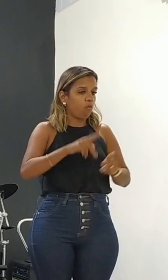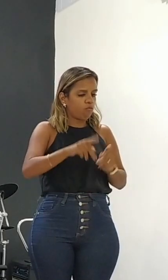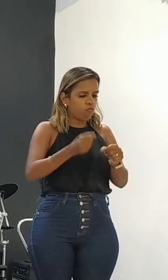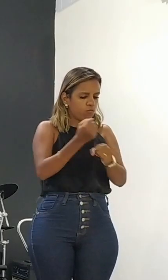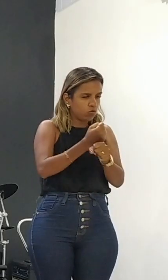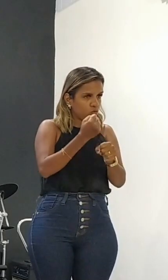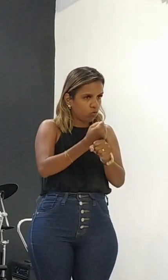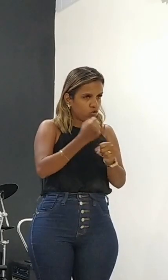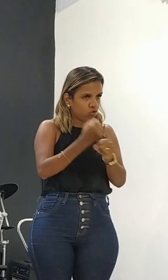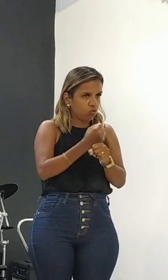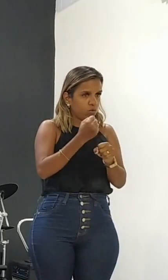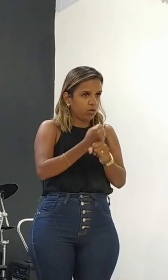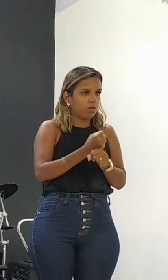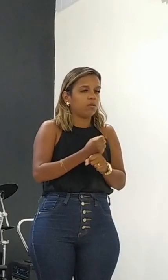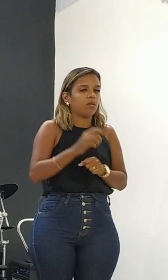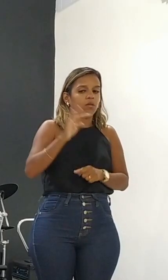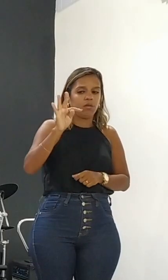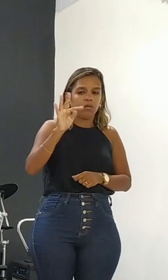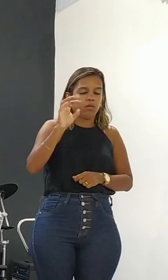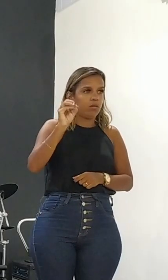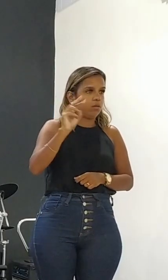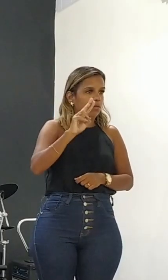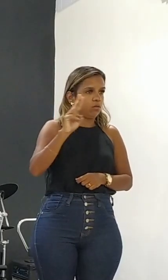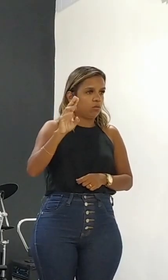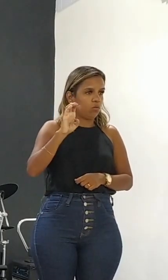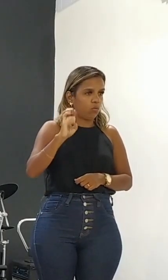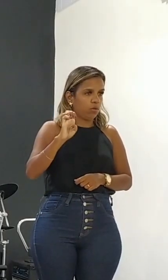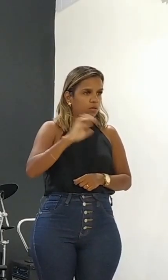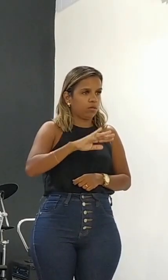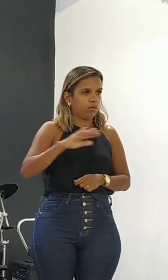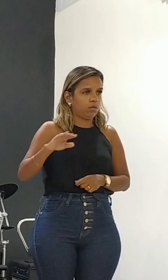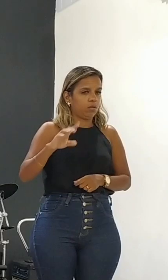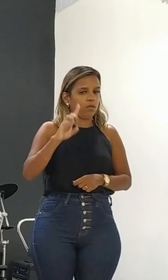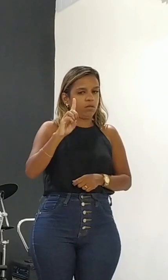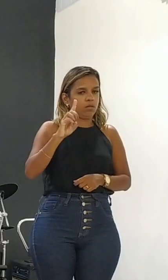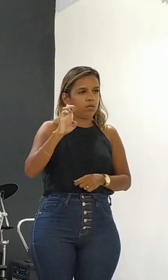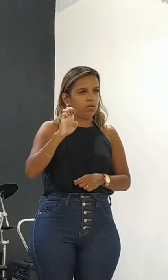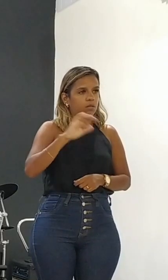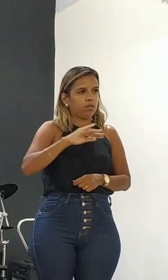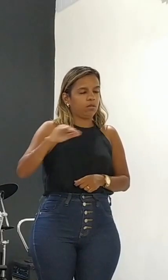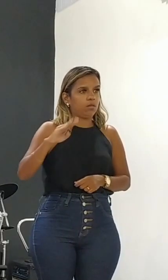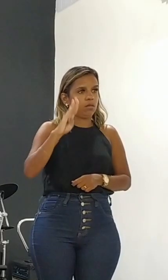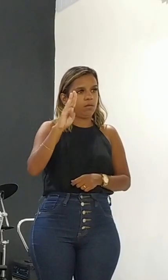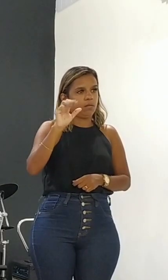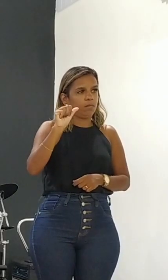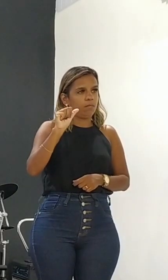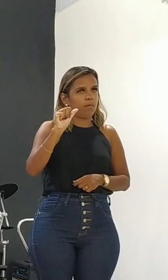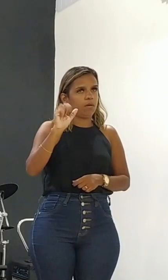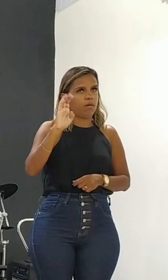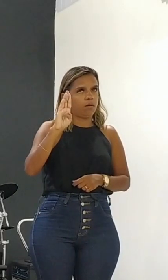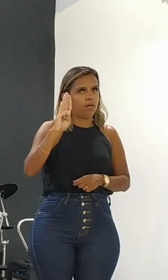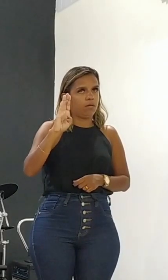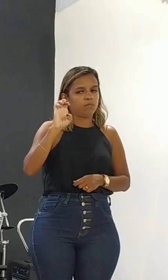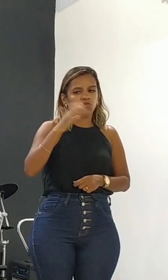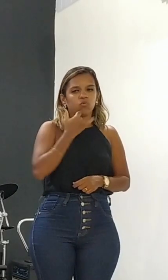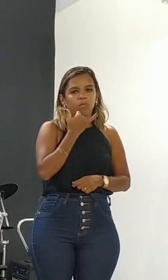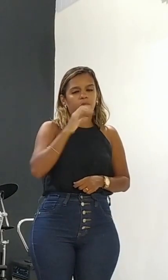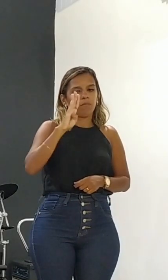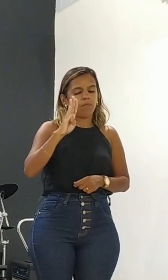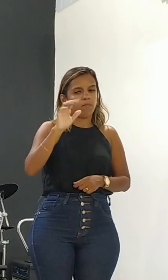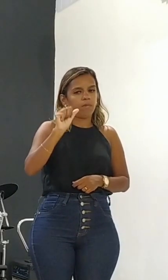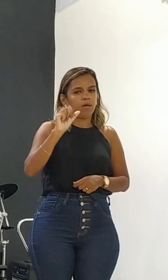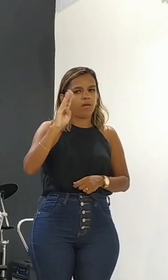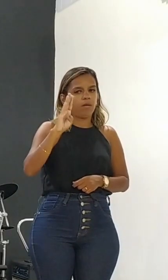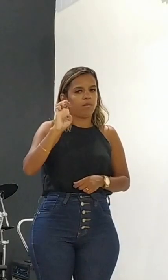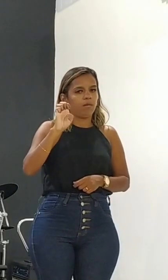construir aquela torre de Babel, né, irmãos? Deus falou: não há limite para essas pessoas. E o que Deus fez? Deus confundiu